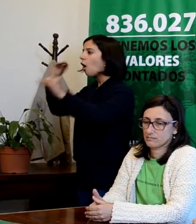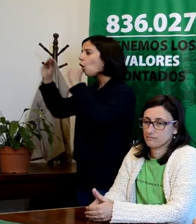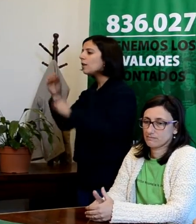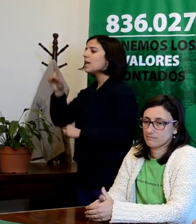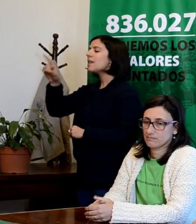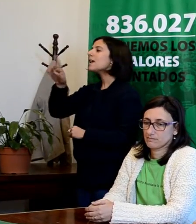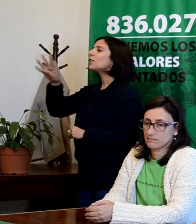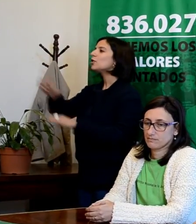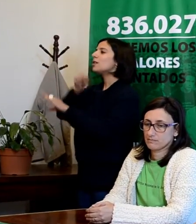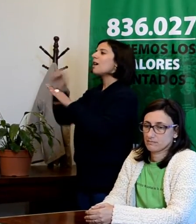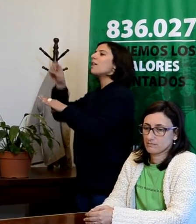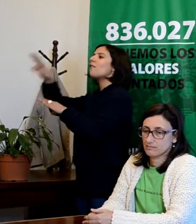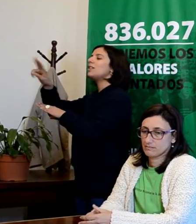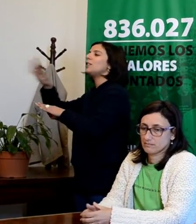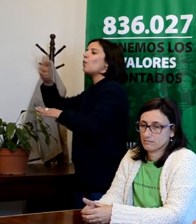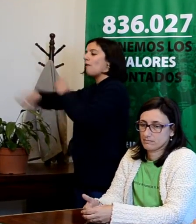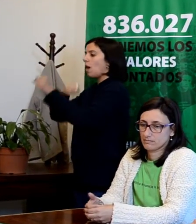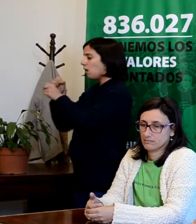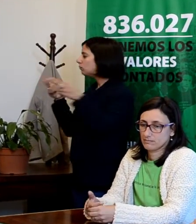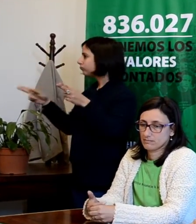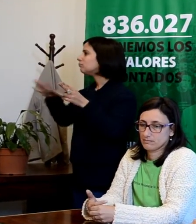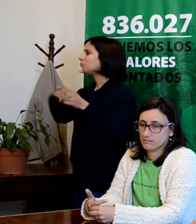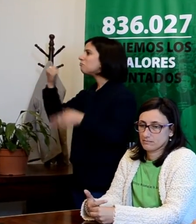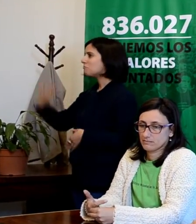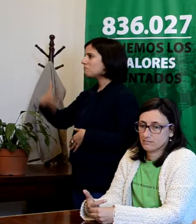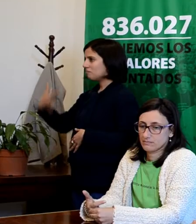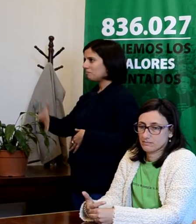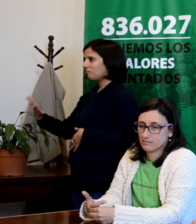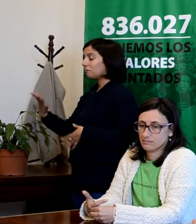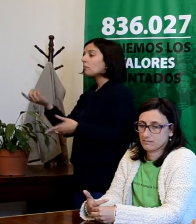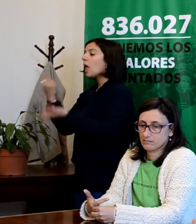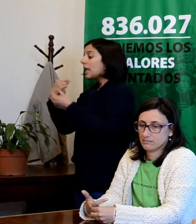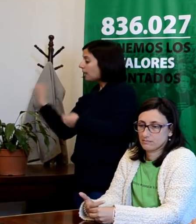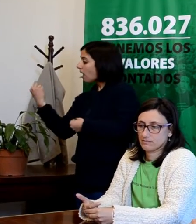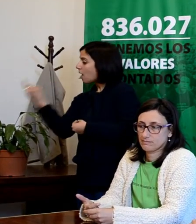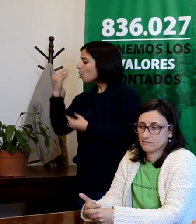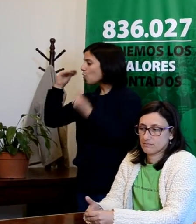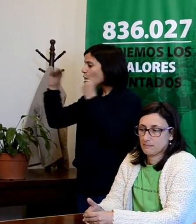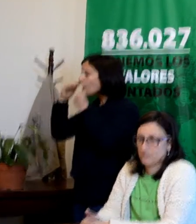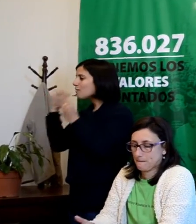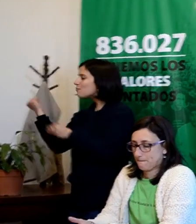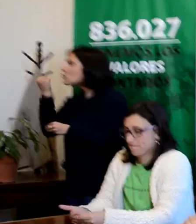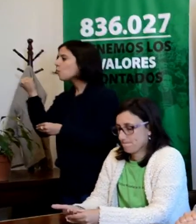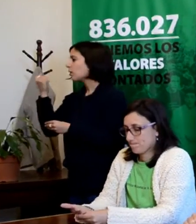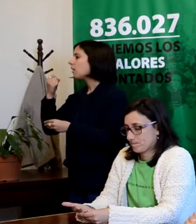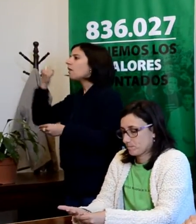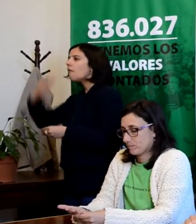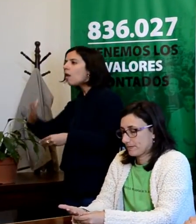cada joven tiene un valor que tenemos contado. Es importante mencionarlo que